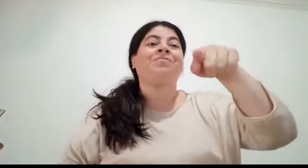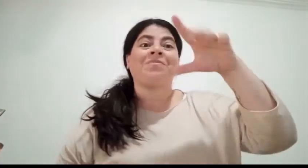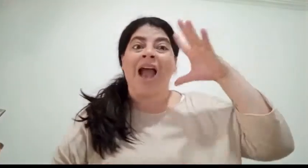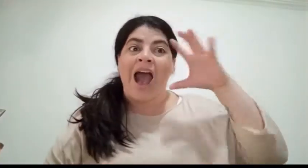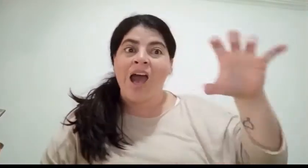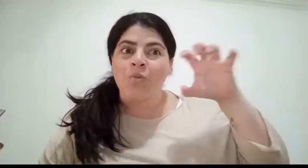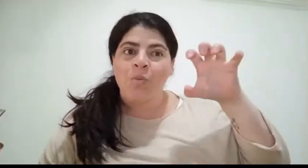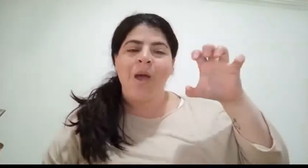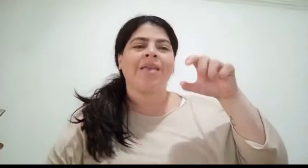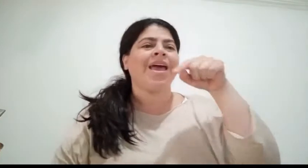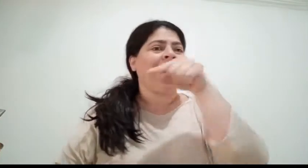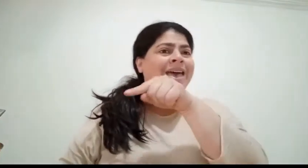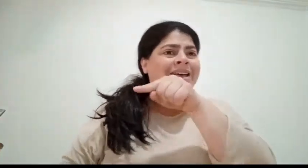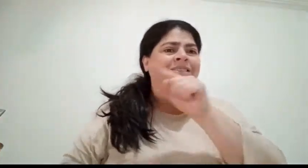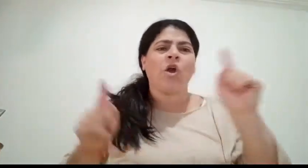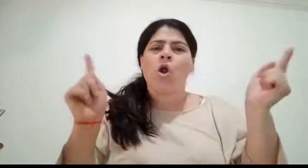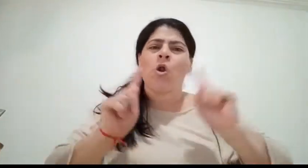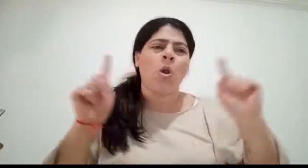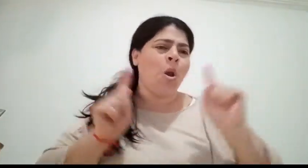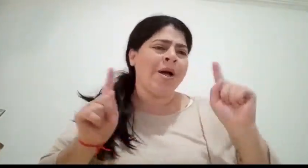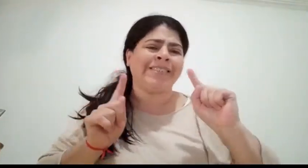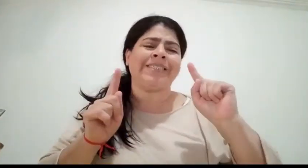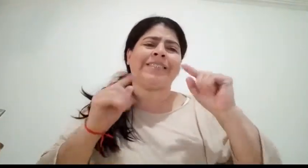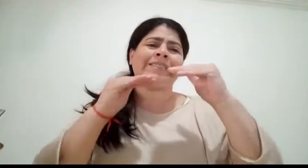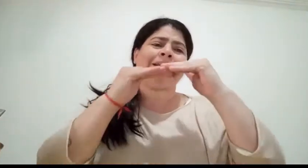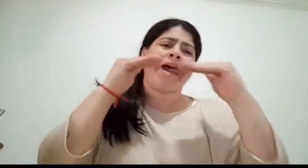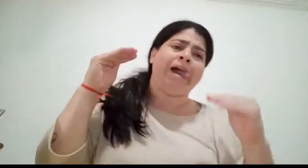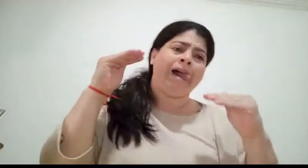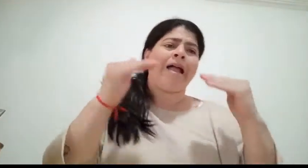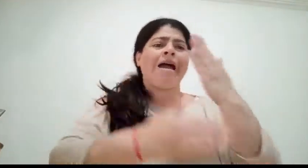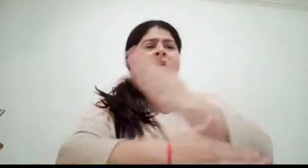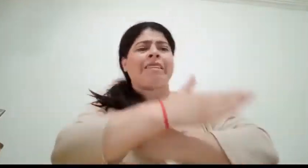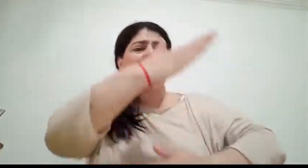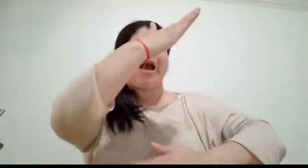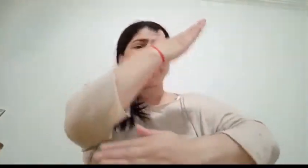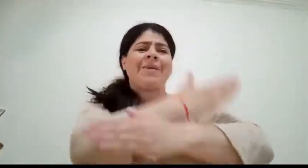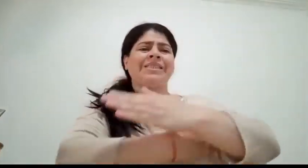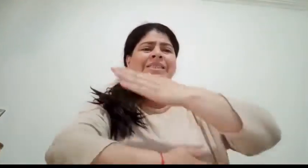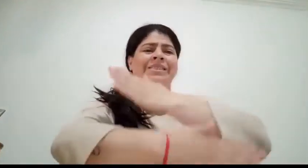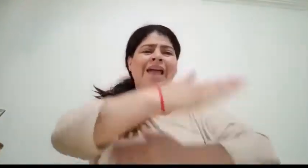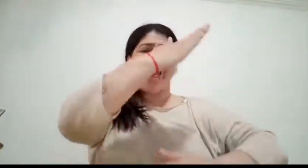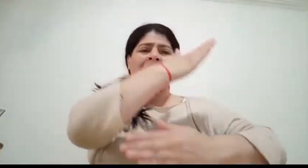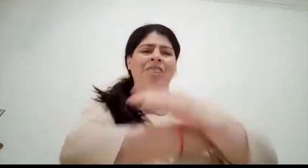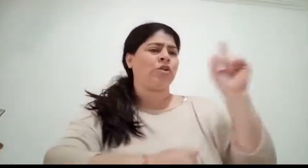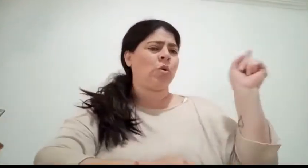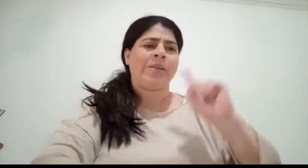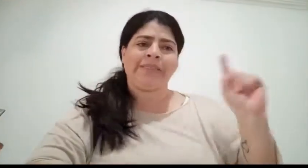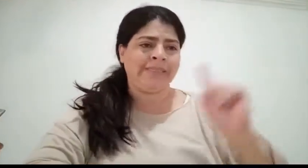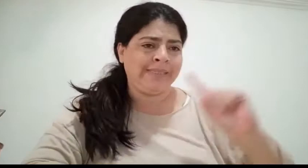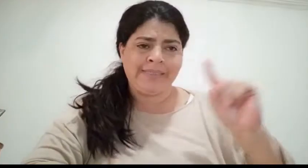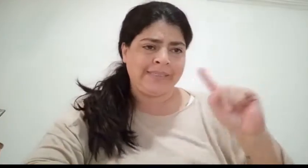un momento clave, en el que puede entrar bien, por ejemplo, como República Dominicana o países así, para intentar los